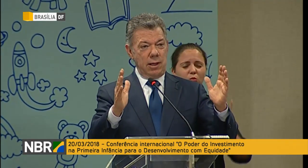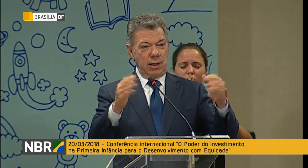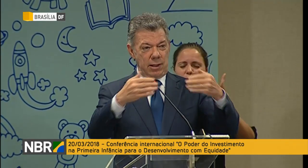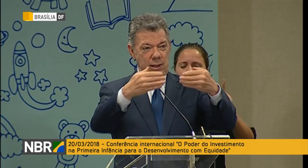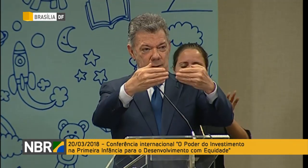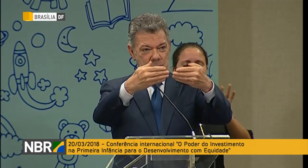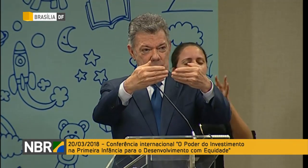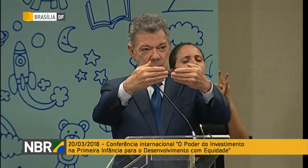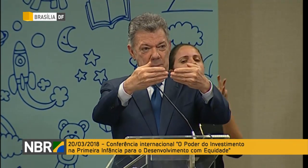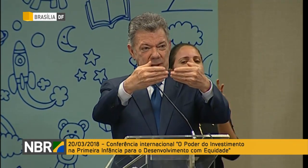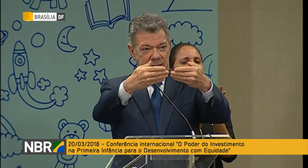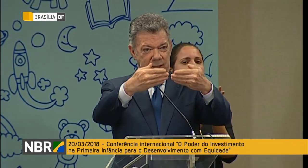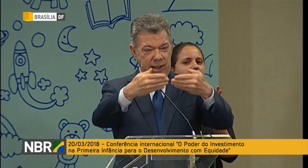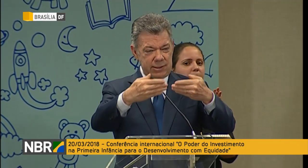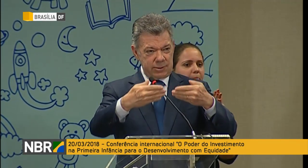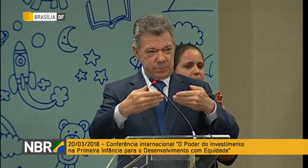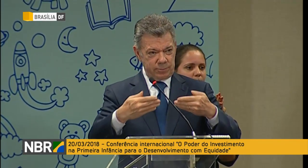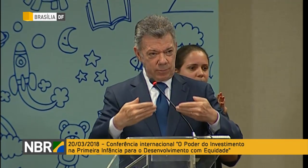as famílias